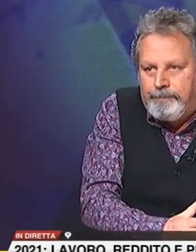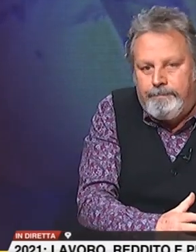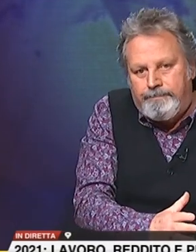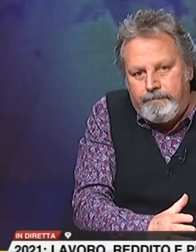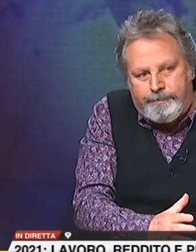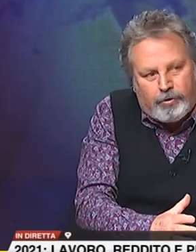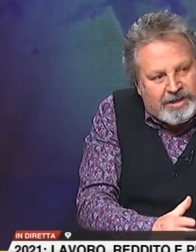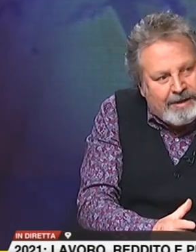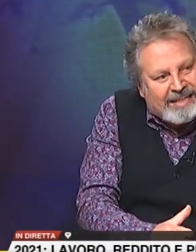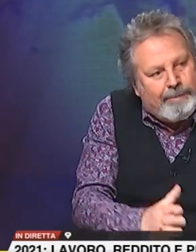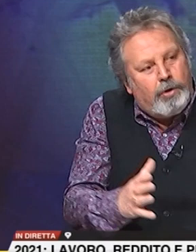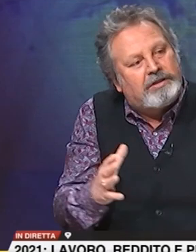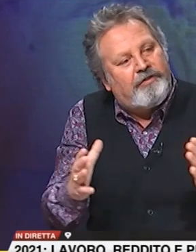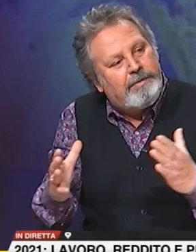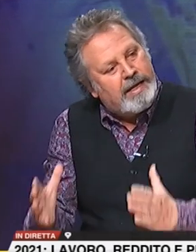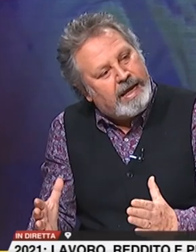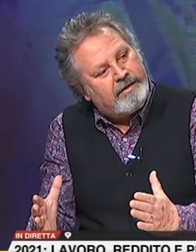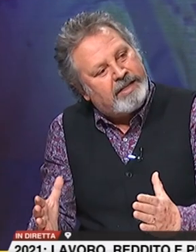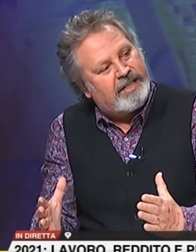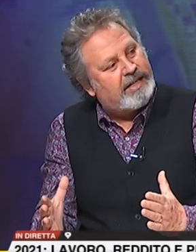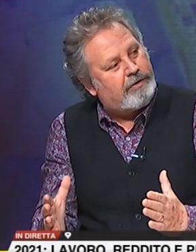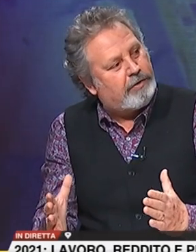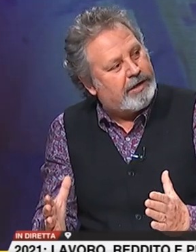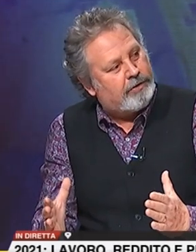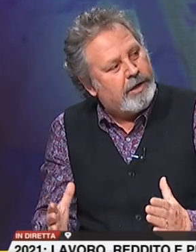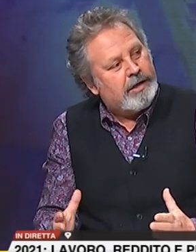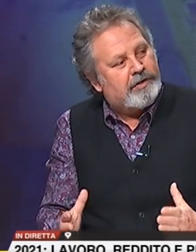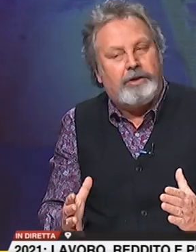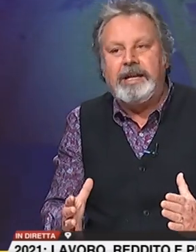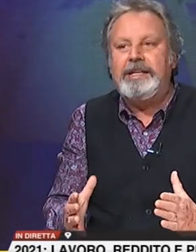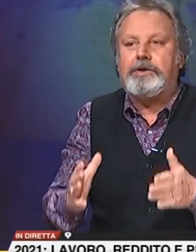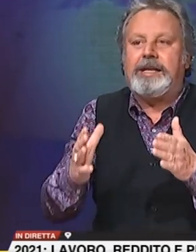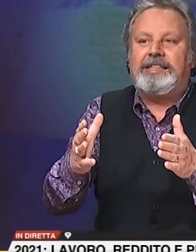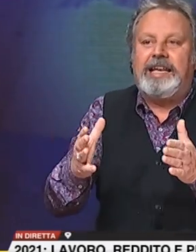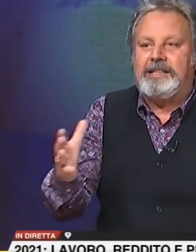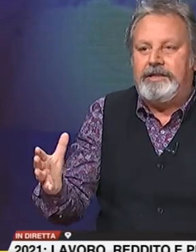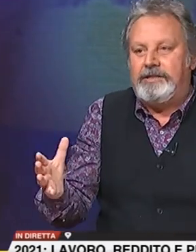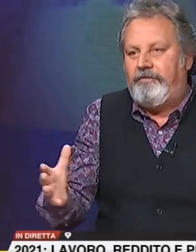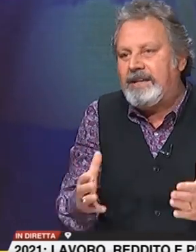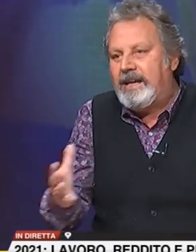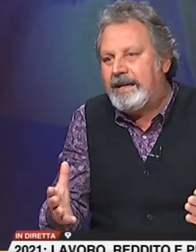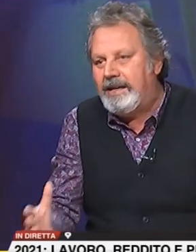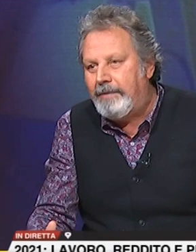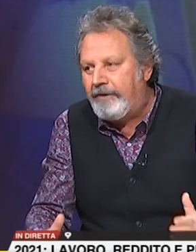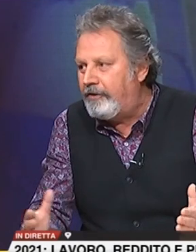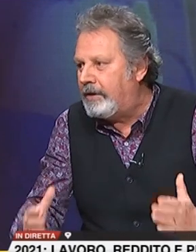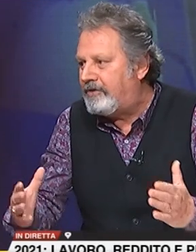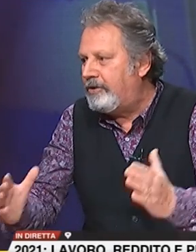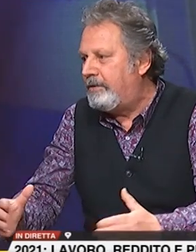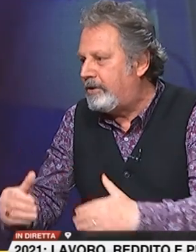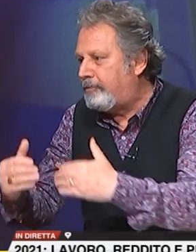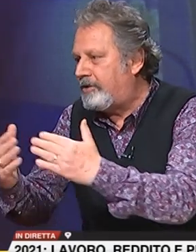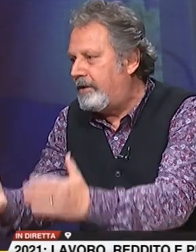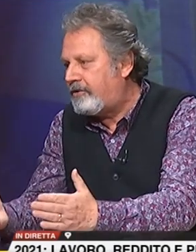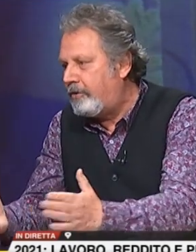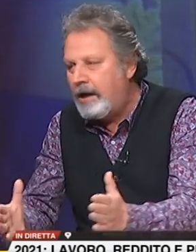diamo possibilità a molte famiglie di accedere a questo diritto. Se no c'è il rischio che ATS faccia anche bella figura dicendo